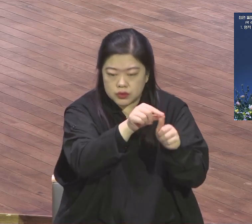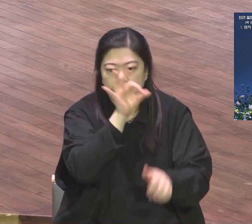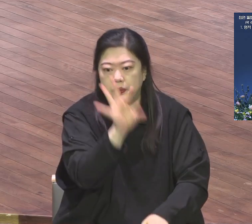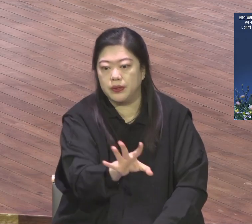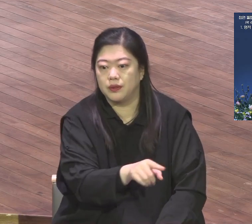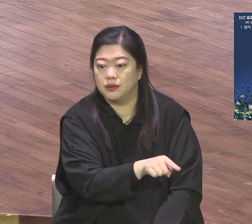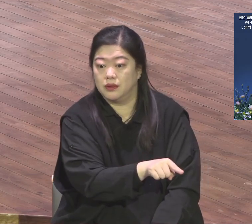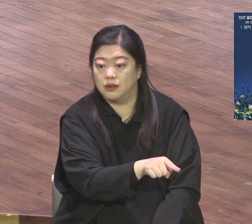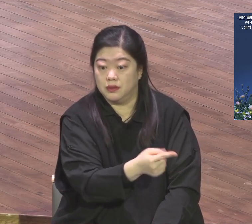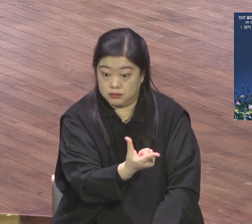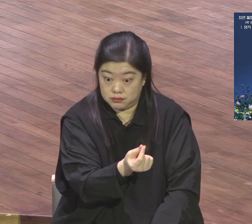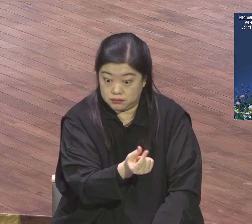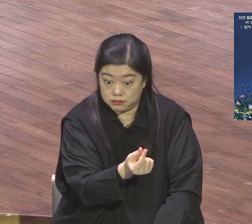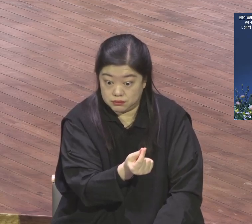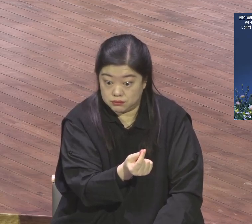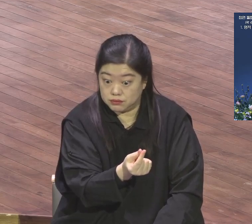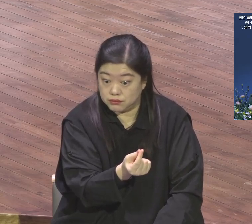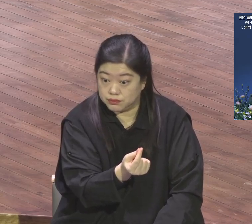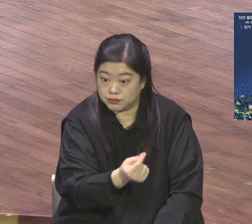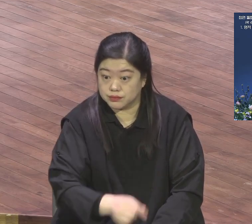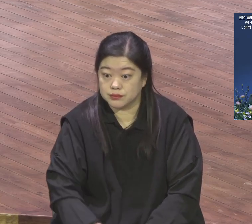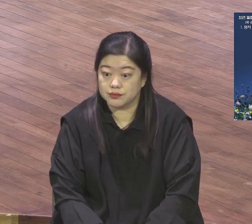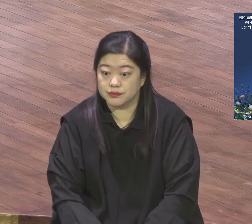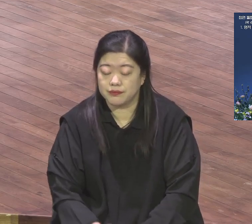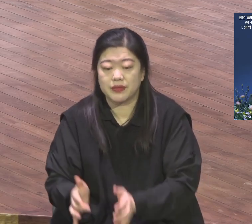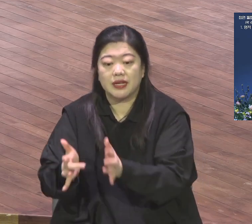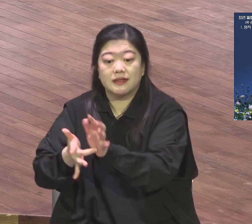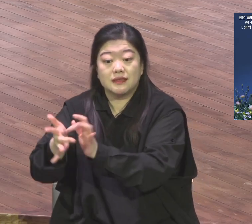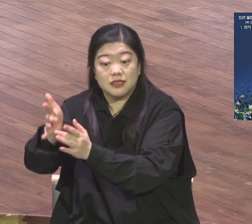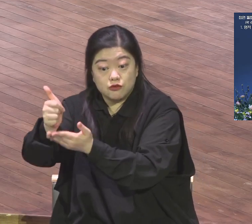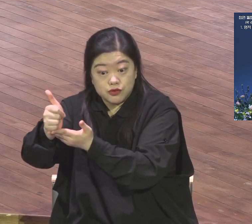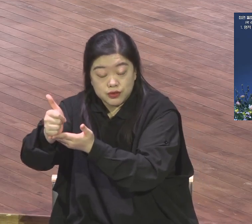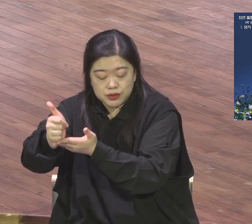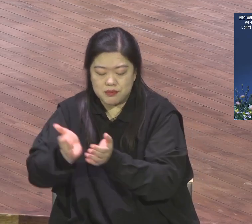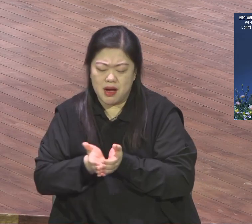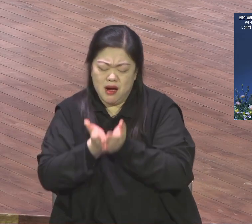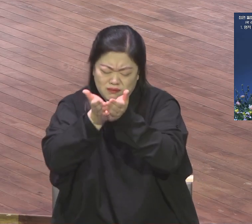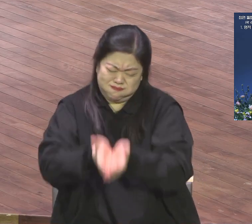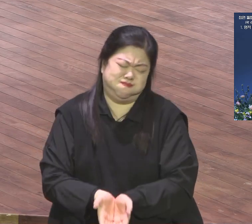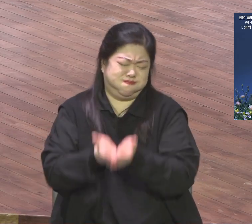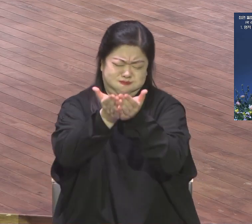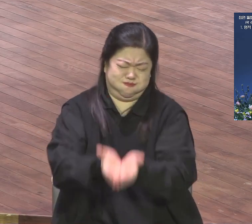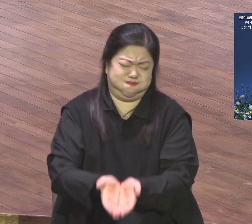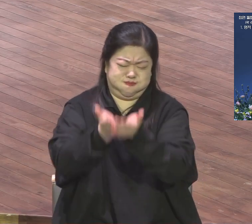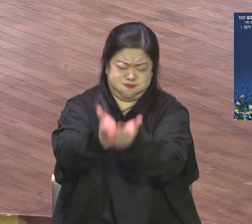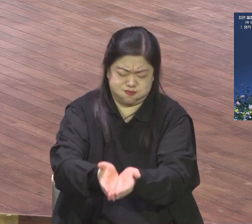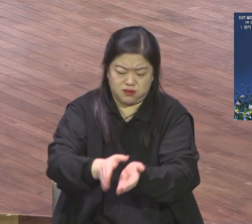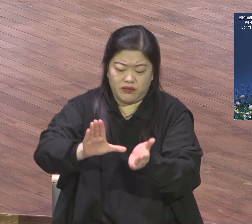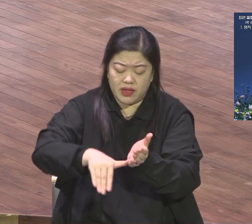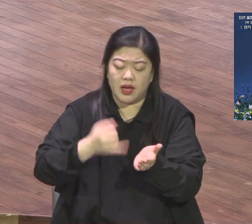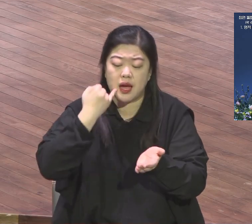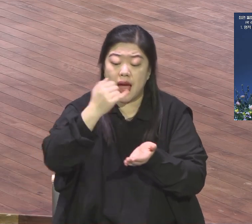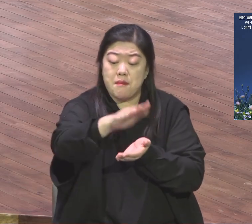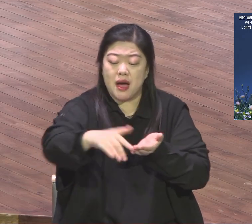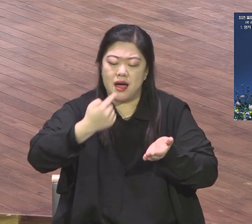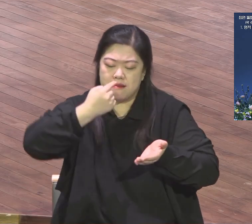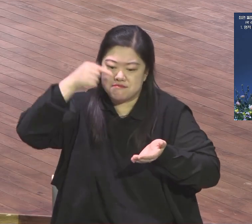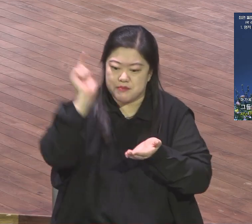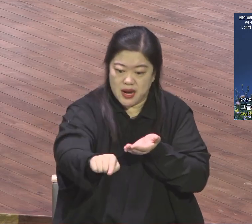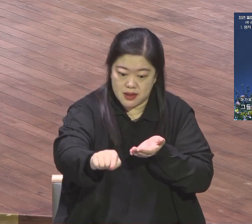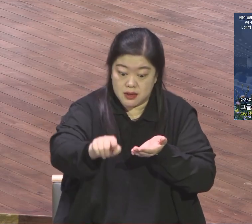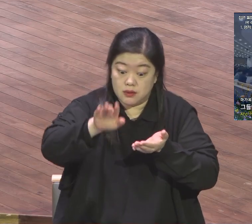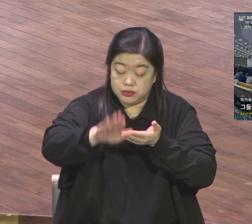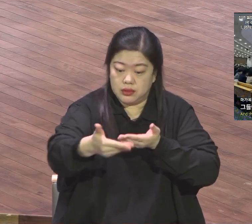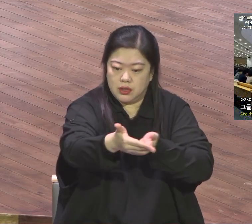40절에 보면 예수님께서 바람을 잠잠케 하신 후에 제자들의 반응을 한번 보시기 바랍니다.